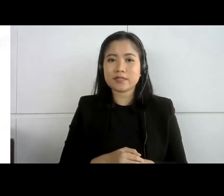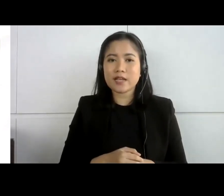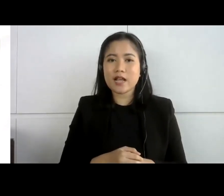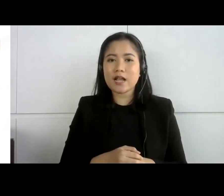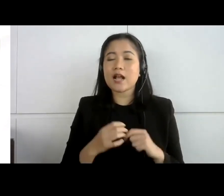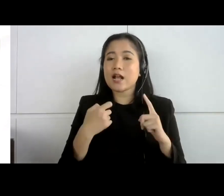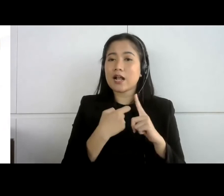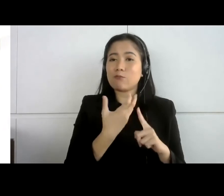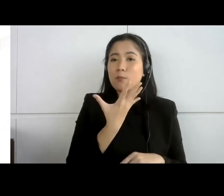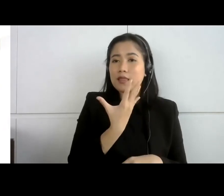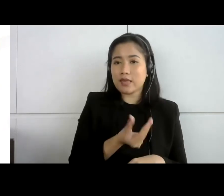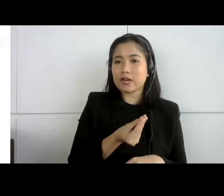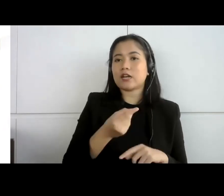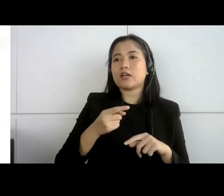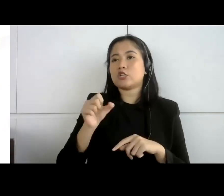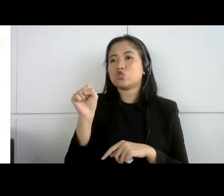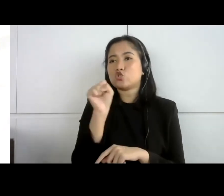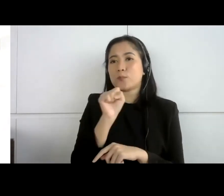Kabupaten Sumba Tengah,